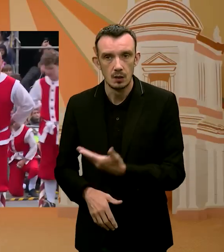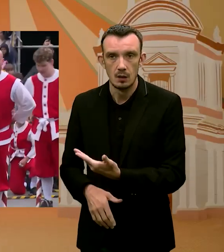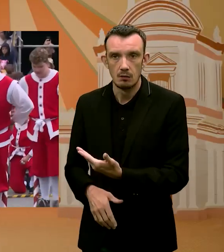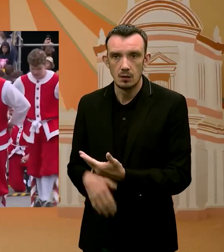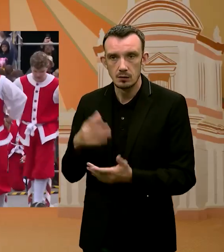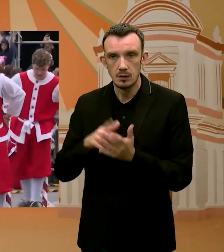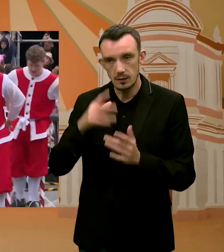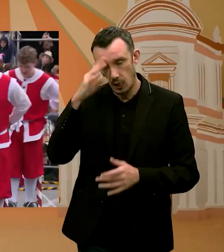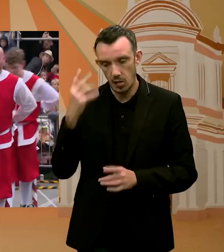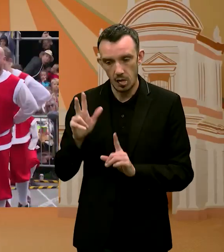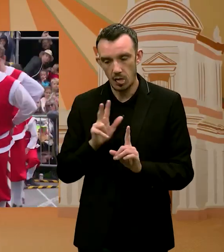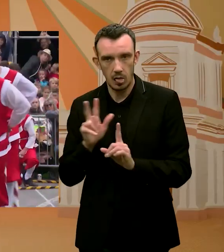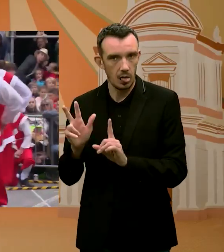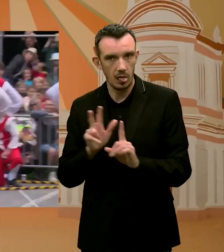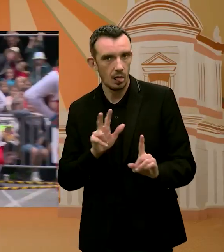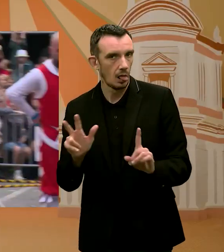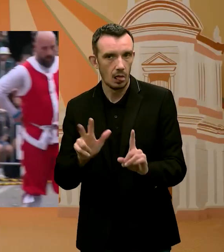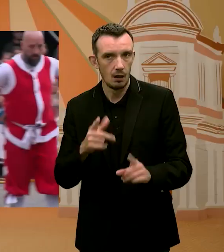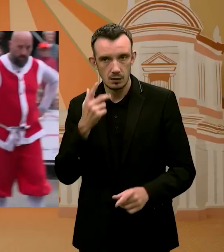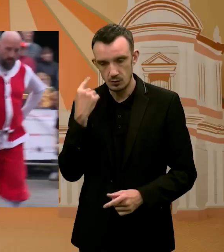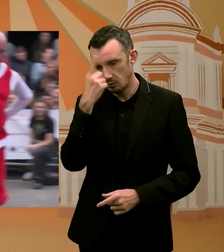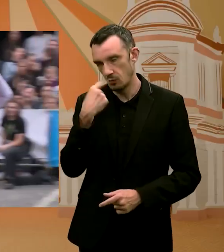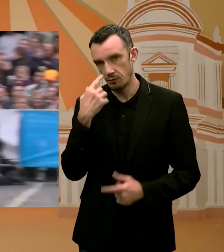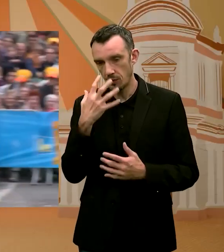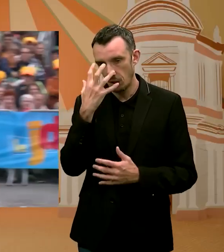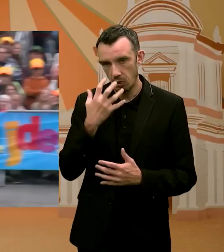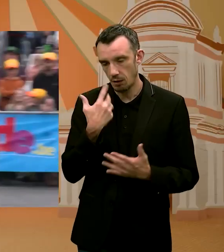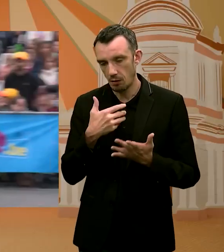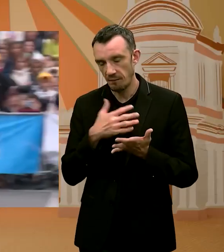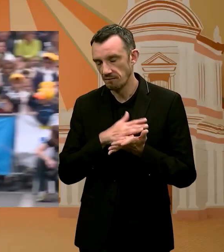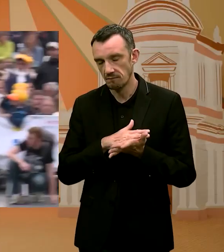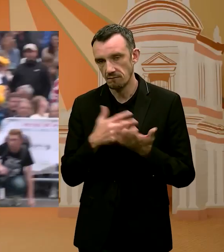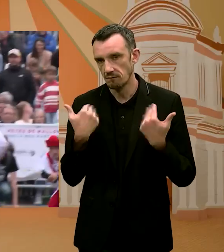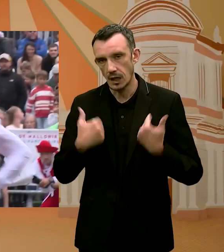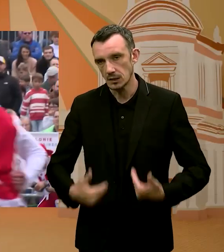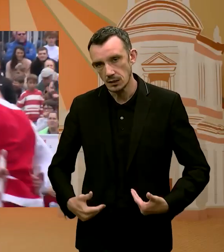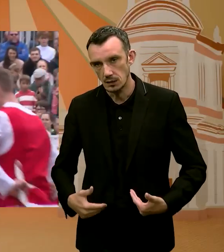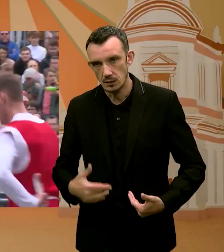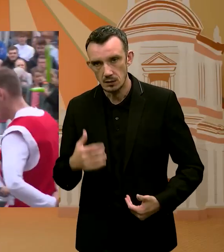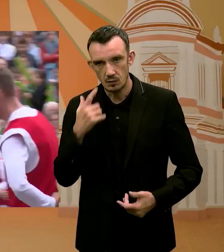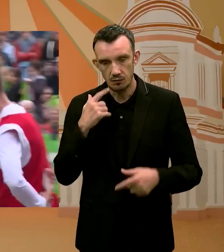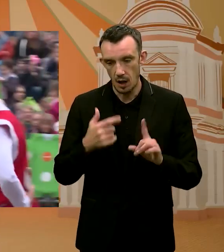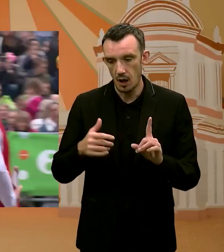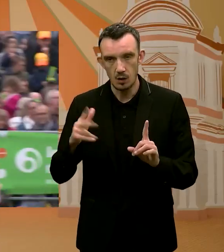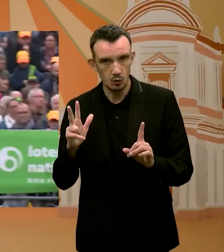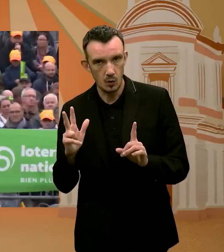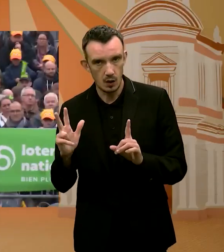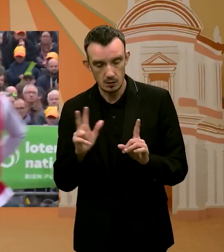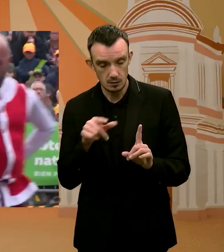et vous l'avez dit, parfois on peut se dire, tiens, comment ça se fait que ça traîne, ils sont à 3 contre 1, ils n'arrivent pas à le mettre au sol, mais Romain Bautron, il est très agile, il se déplace